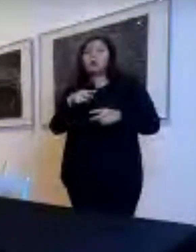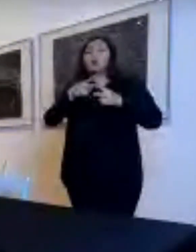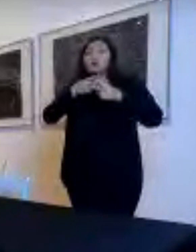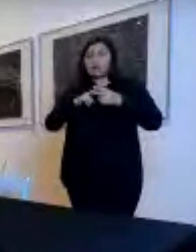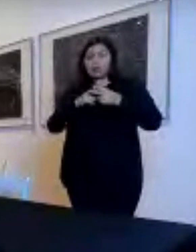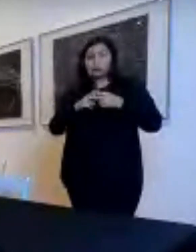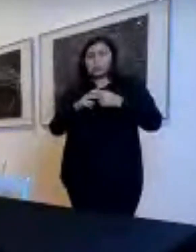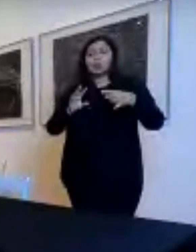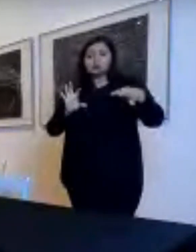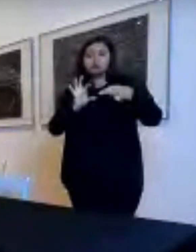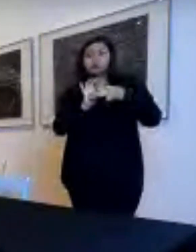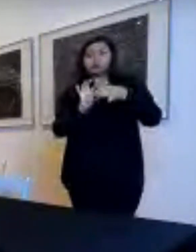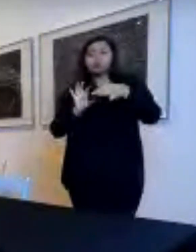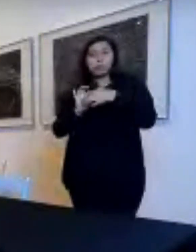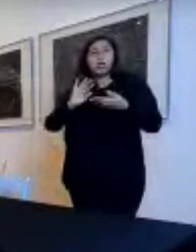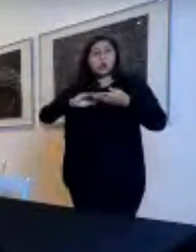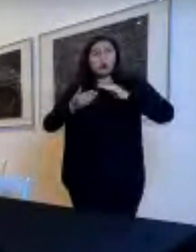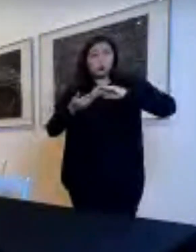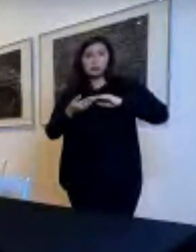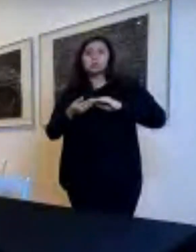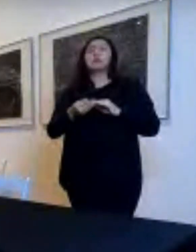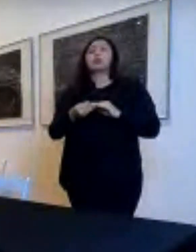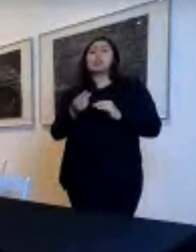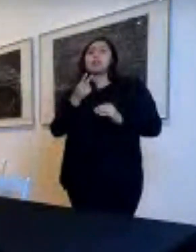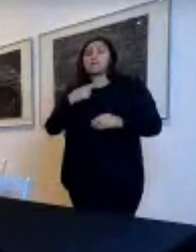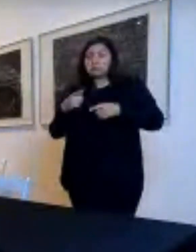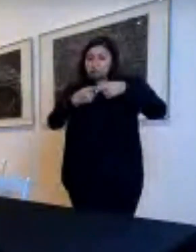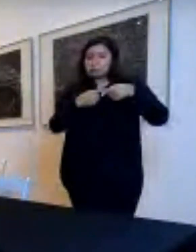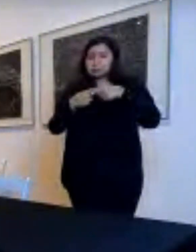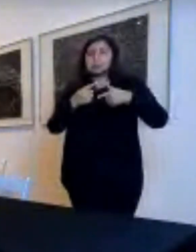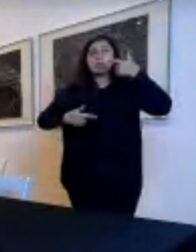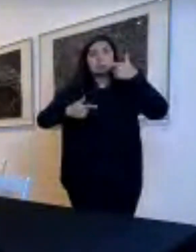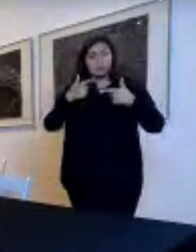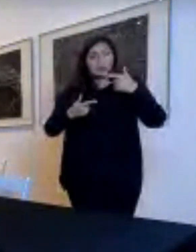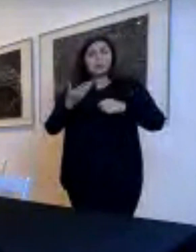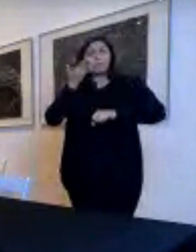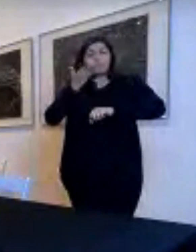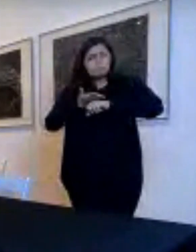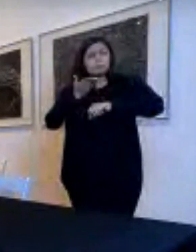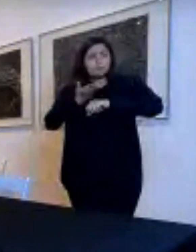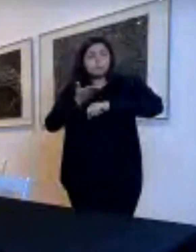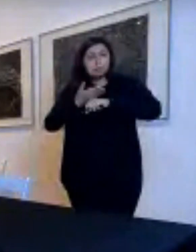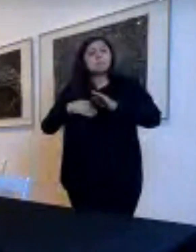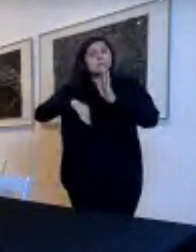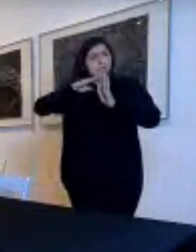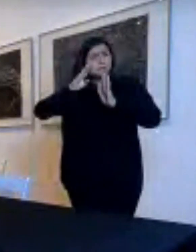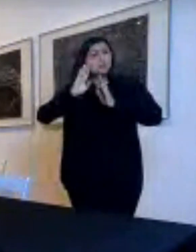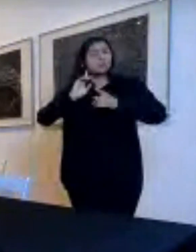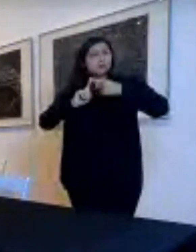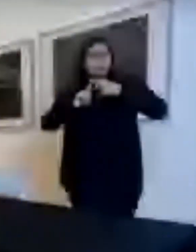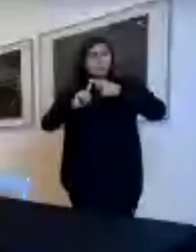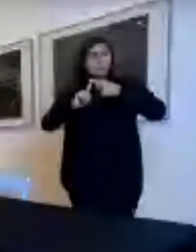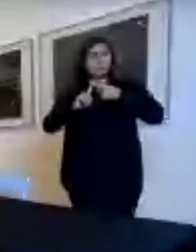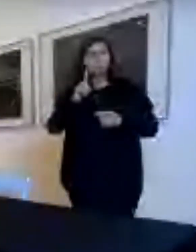otras instancias de la vida social y política de nuestro país, requiere y pide mayor participación y está teniendo una voz que nosotros